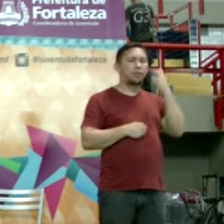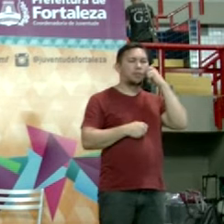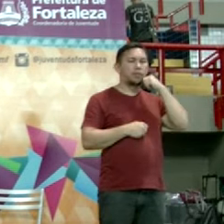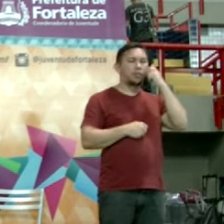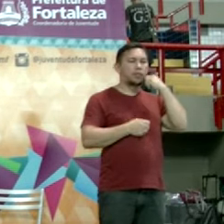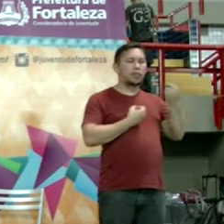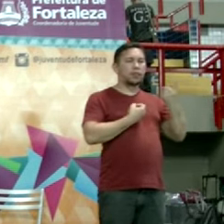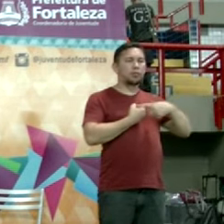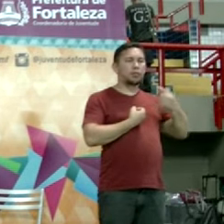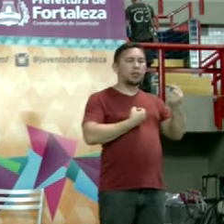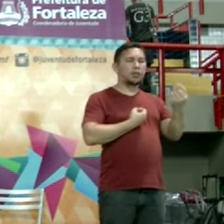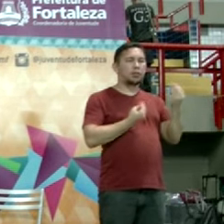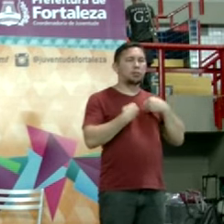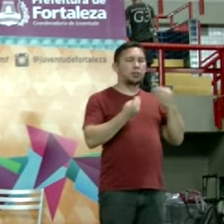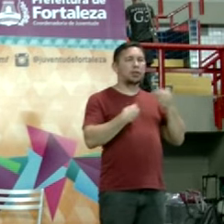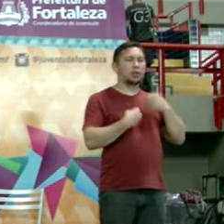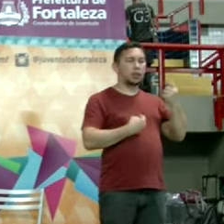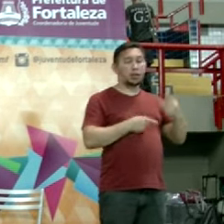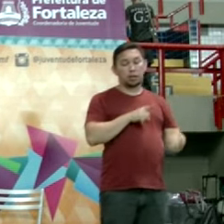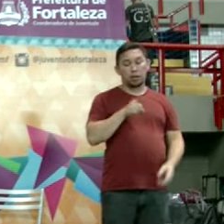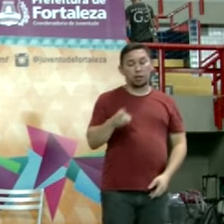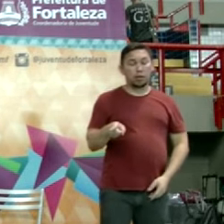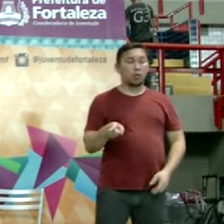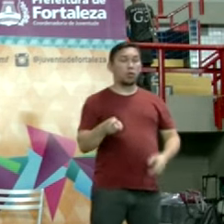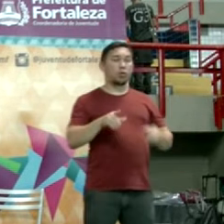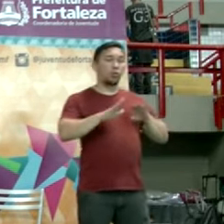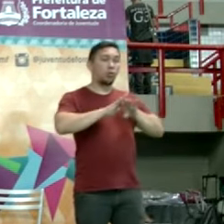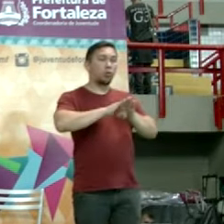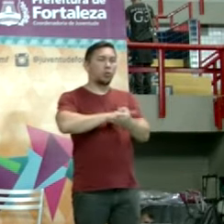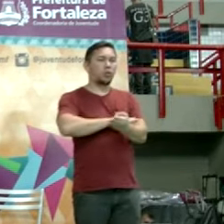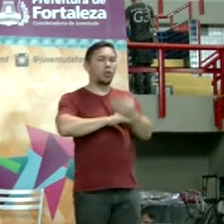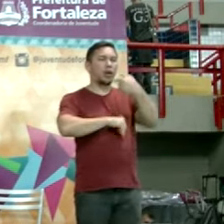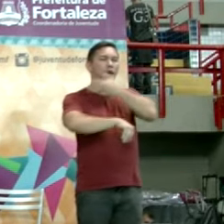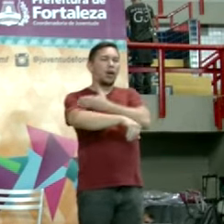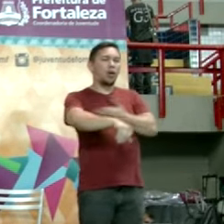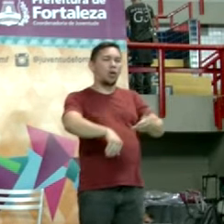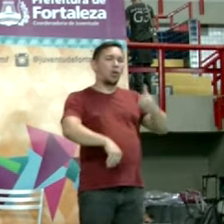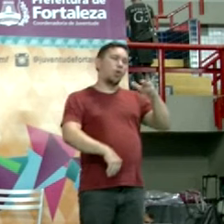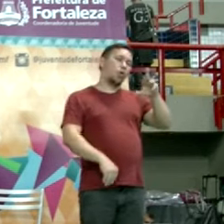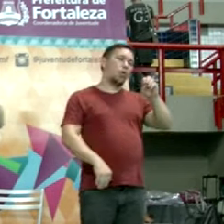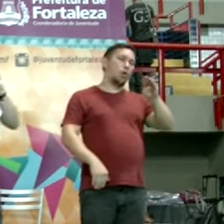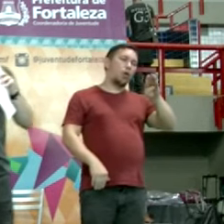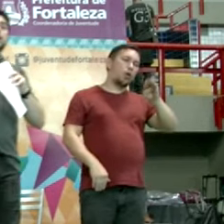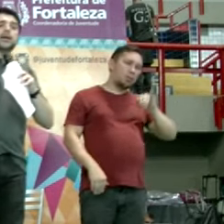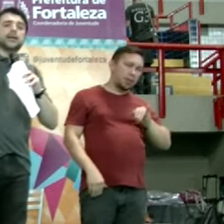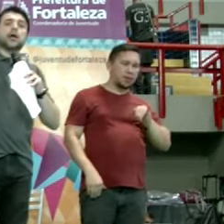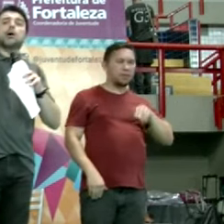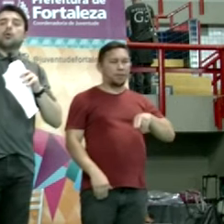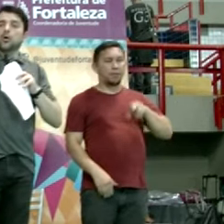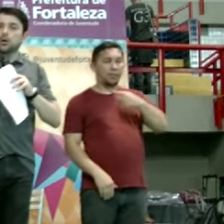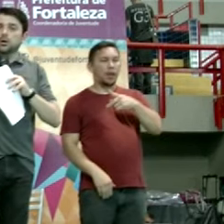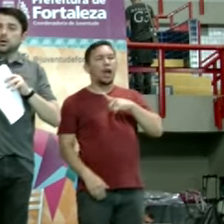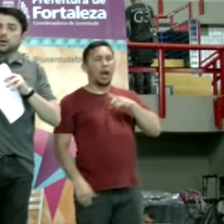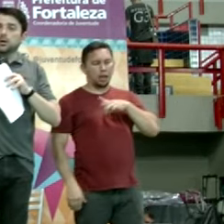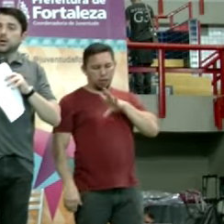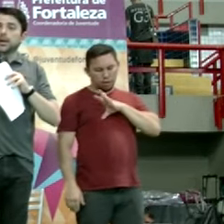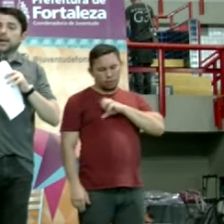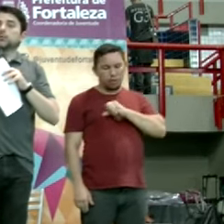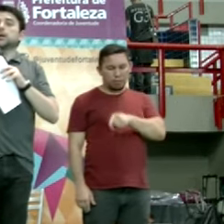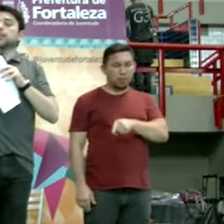gerar retorno financeiro. O hobby é exatamente o contrário. No hobby eu tenho